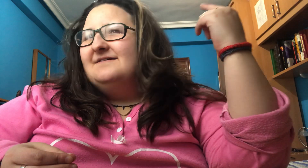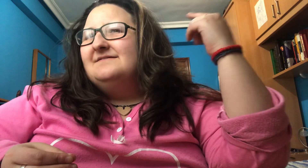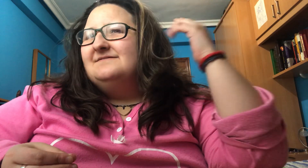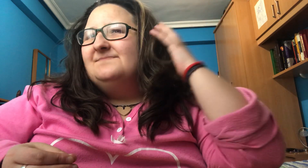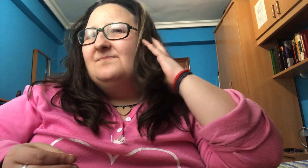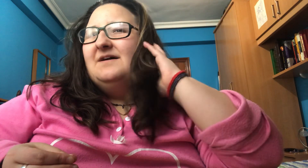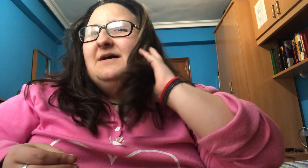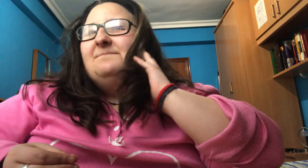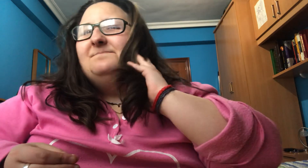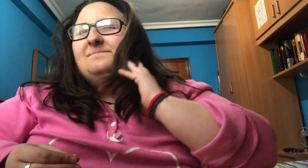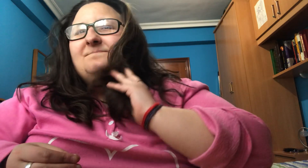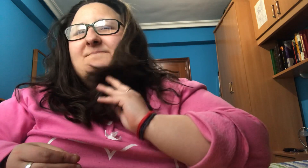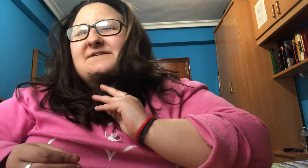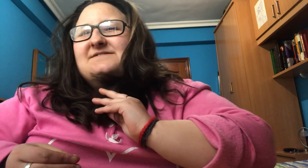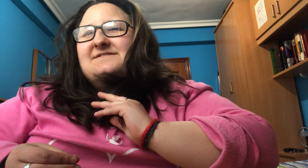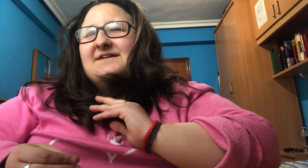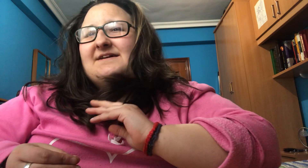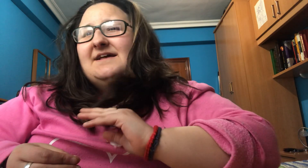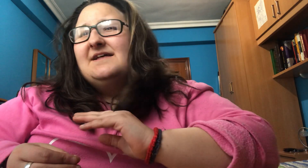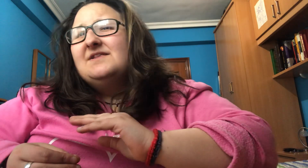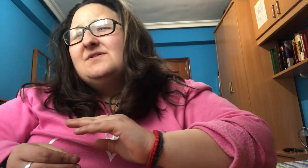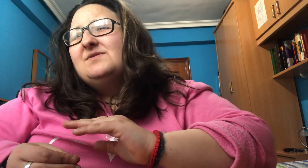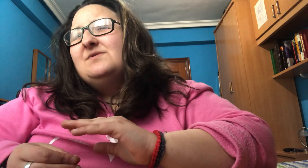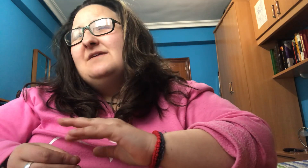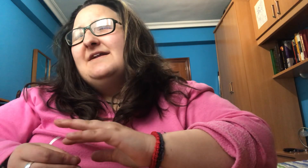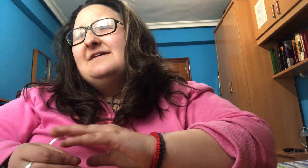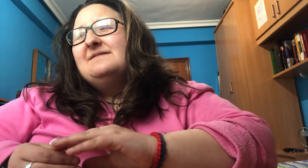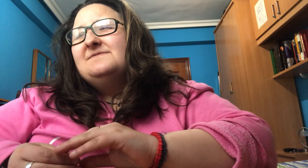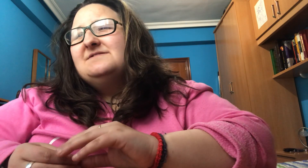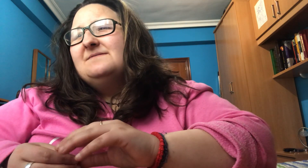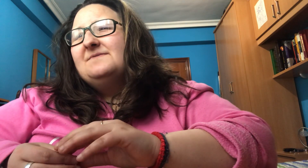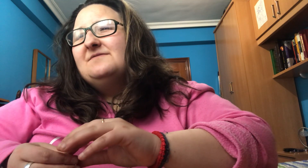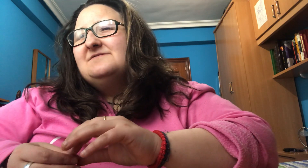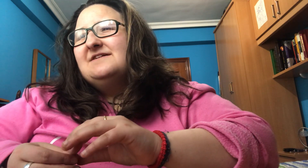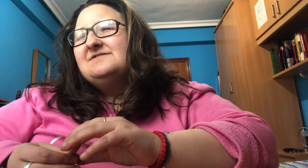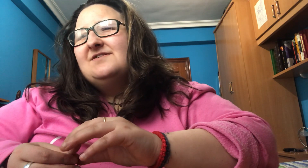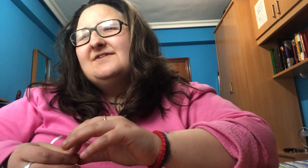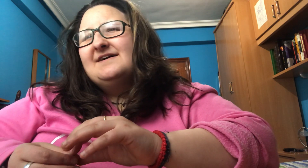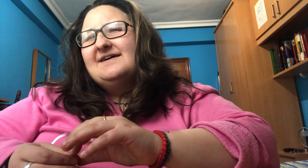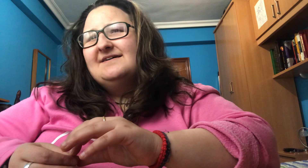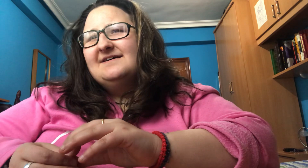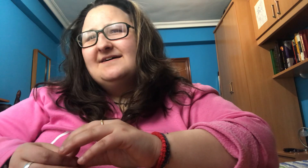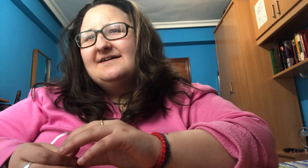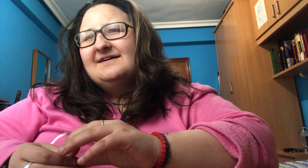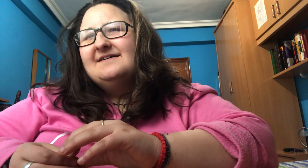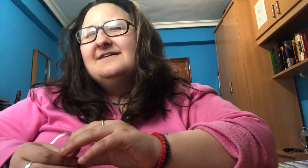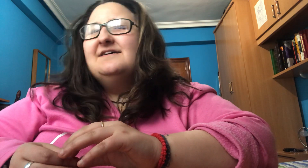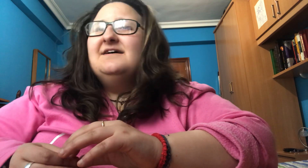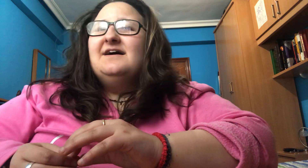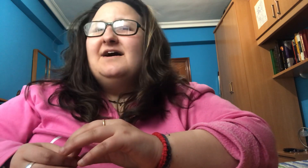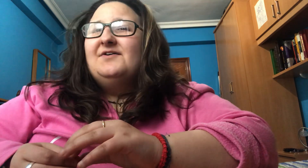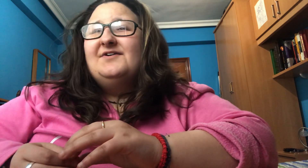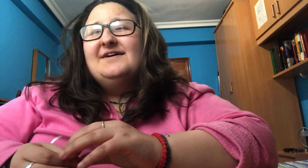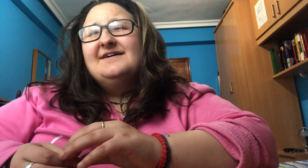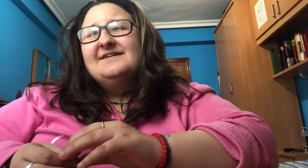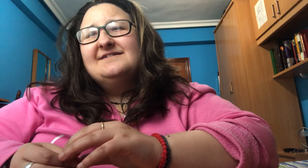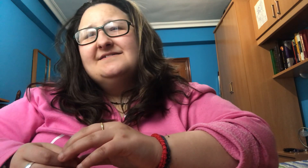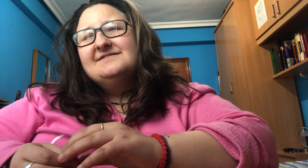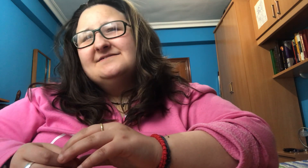millonaria. Pensé que quedaría por siempre en nuestra historia. Ahora